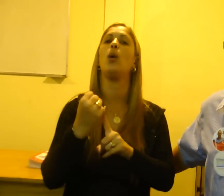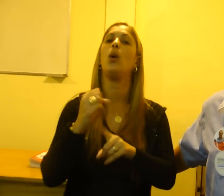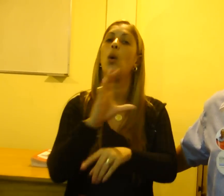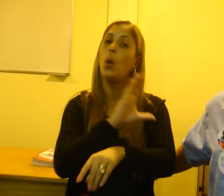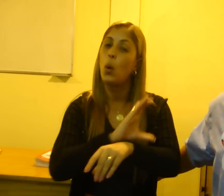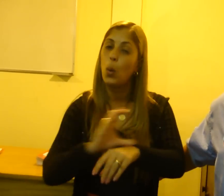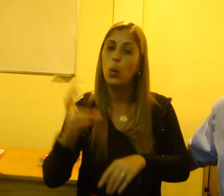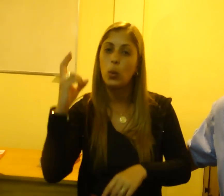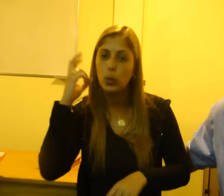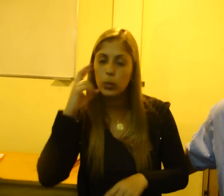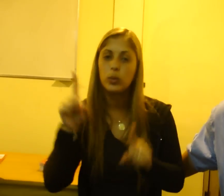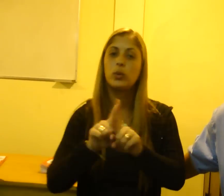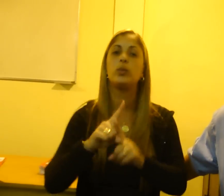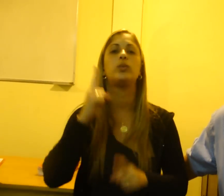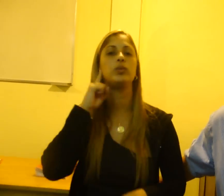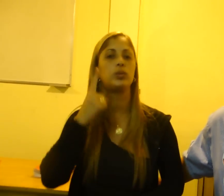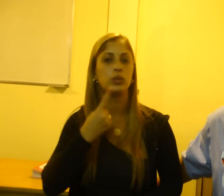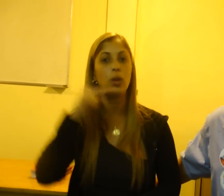surda de Niterói.